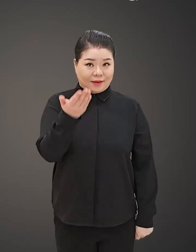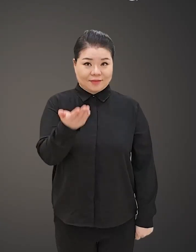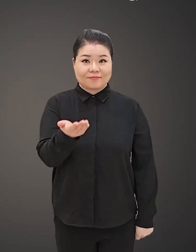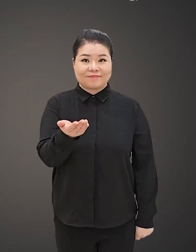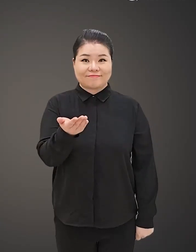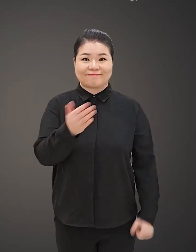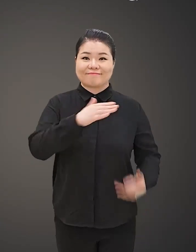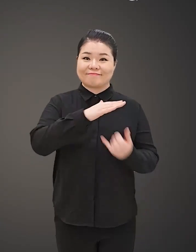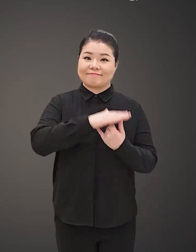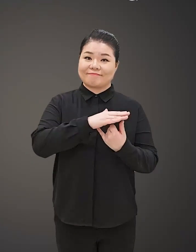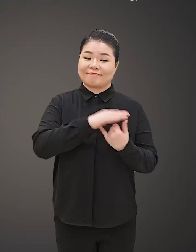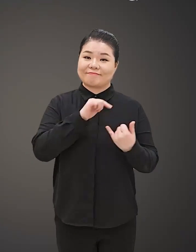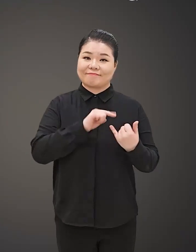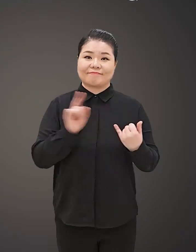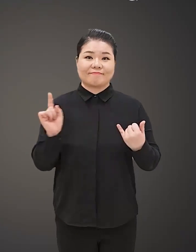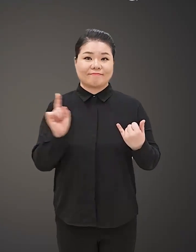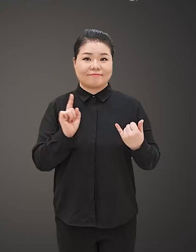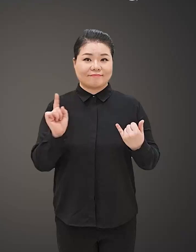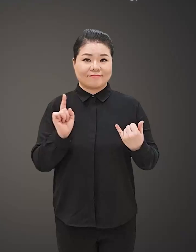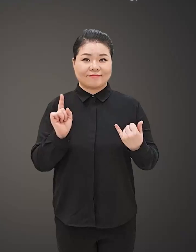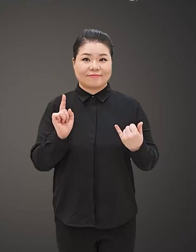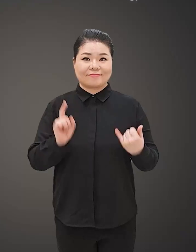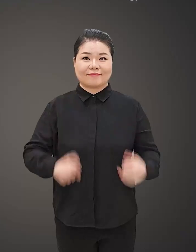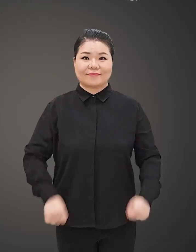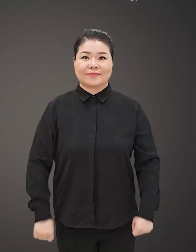당신에게 어린이는 어떤 존재인가요?